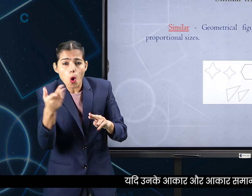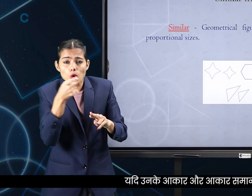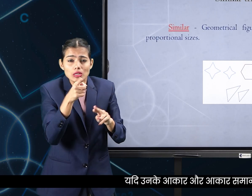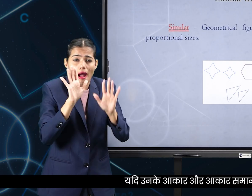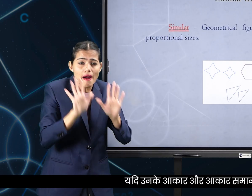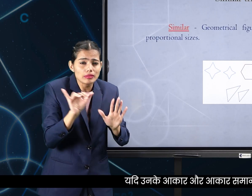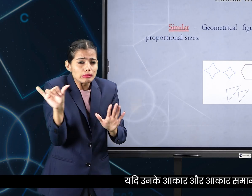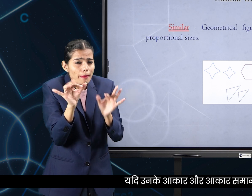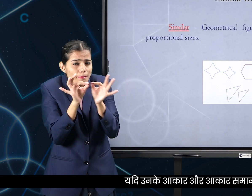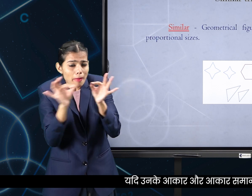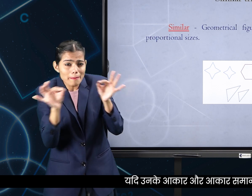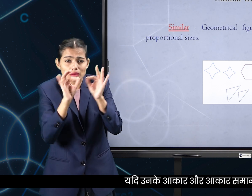हैं।